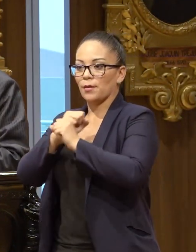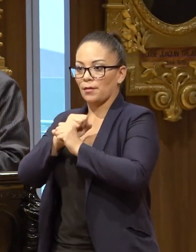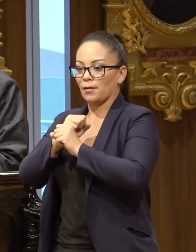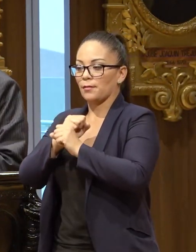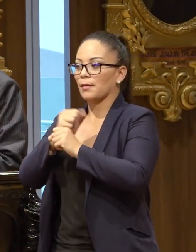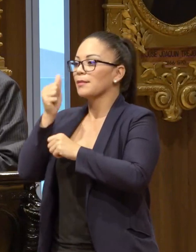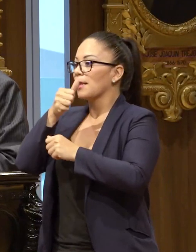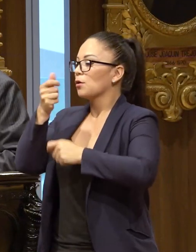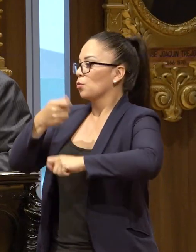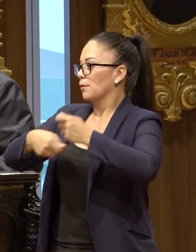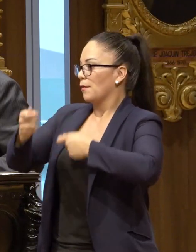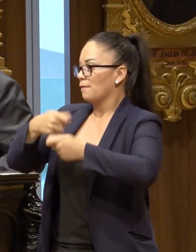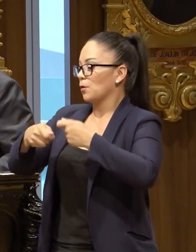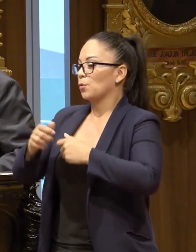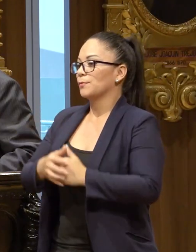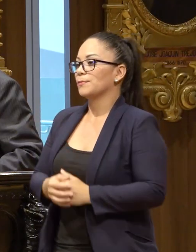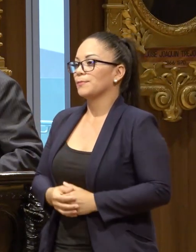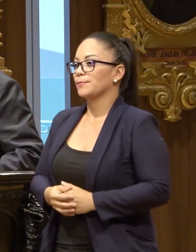y Narcotráfico,